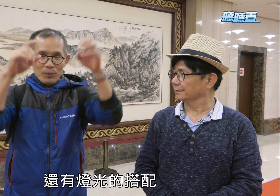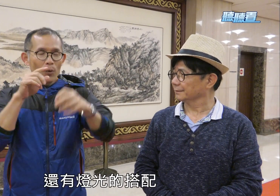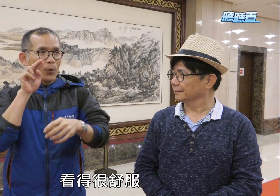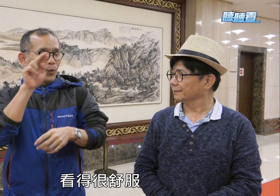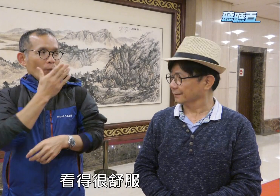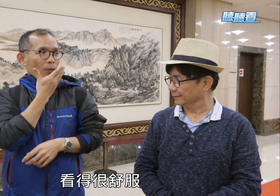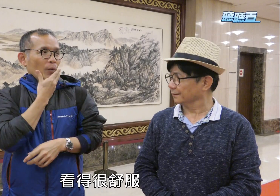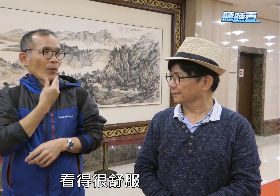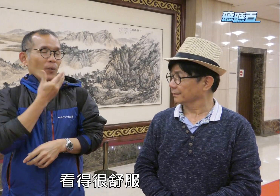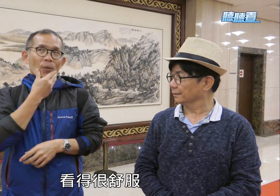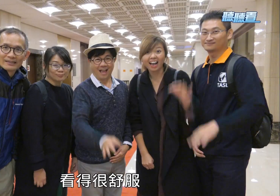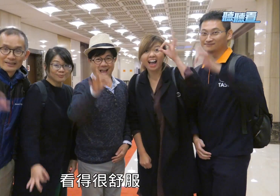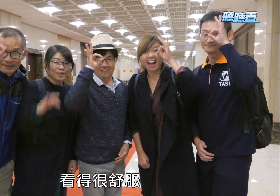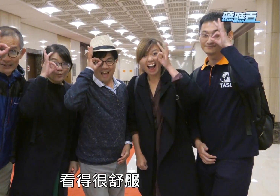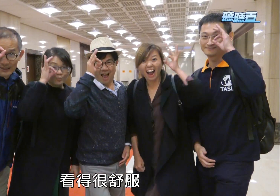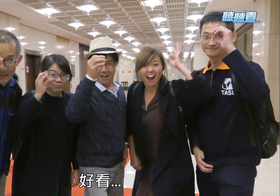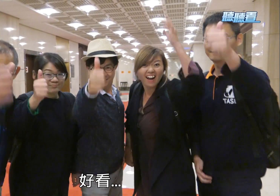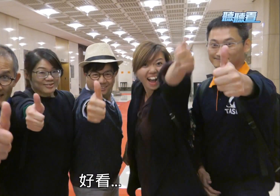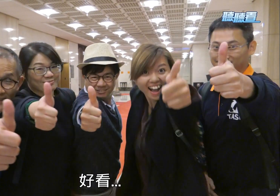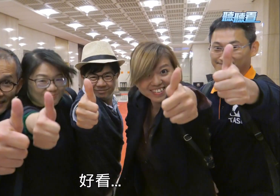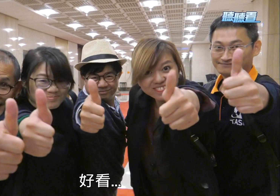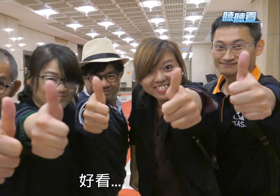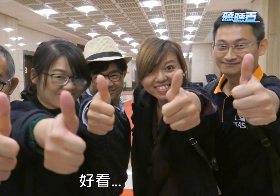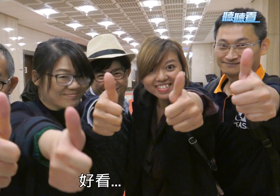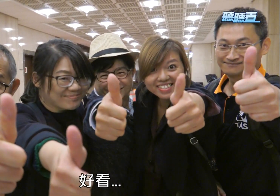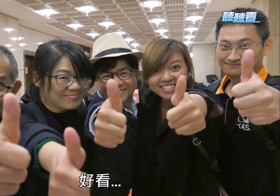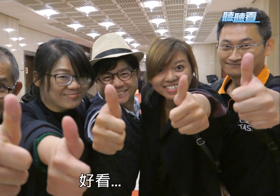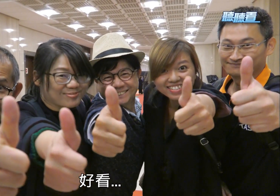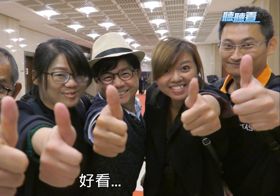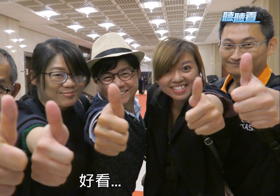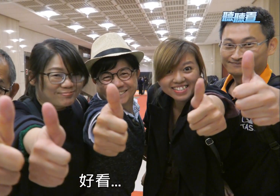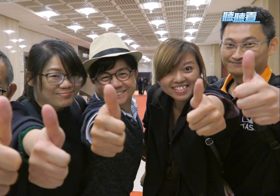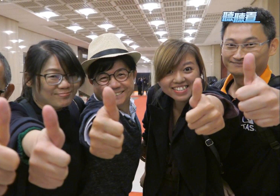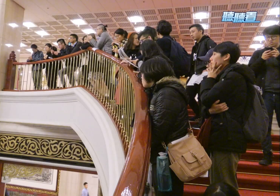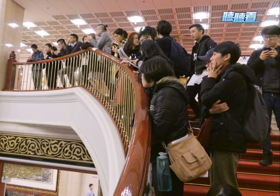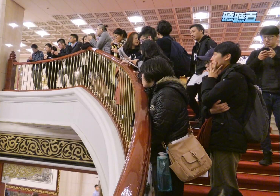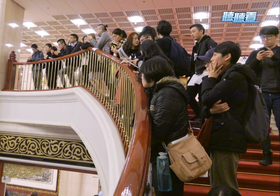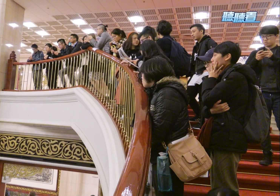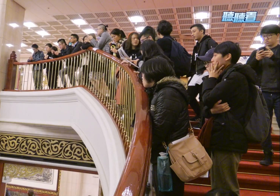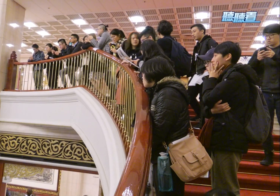配，看得很舒服。 好看。